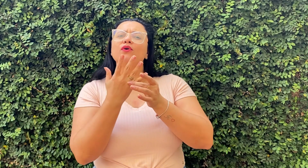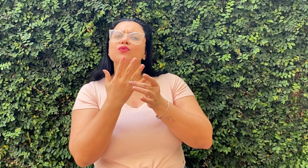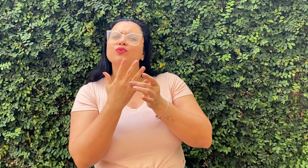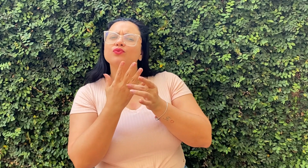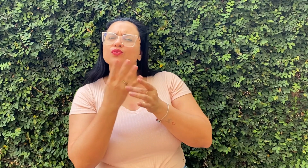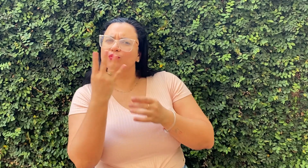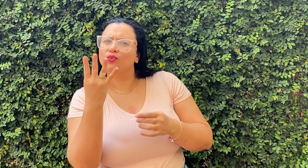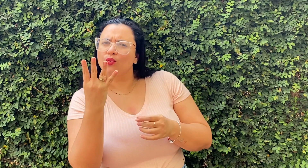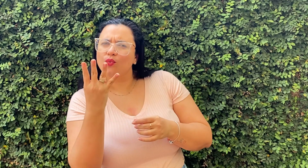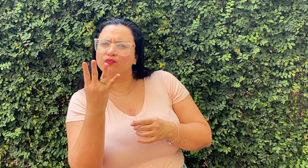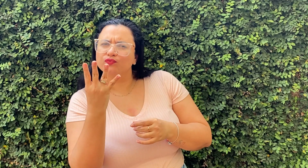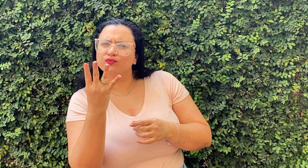Noivo?